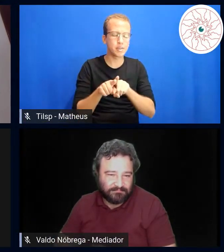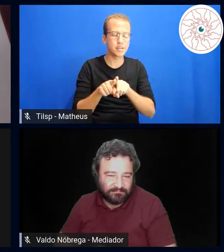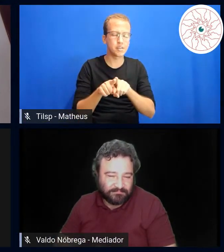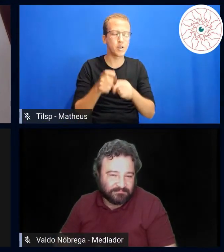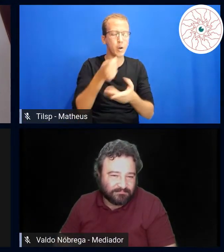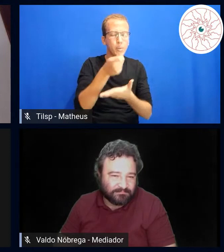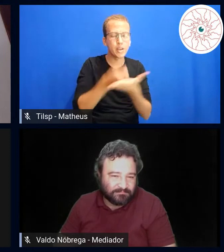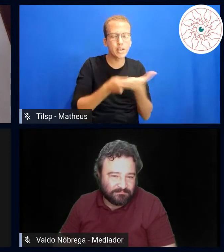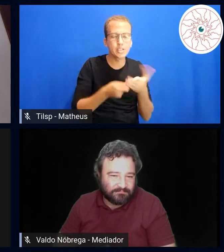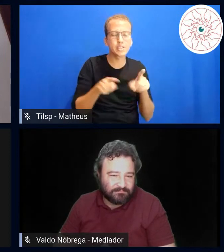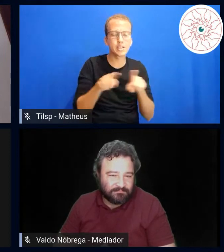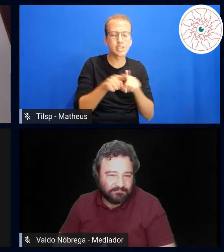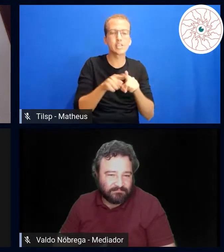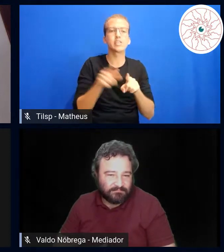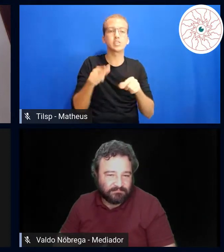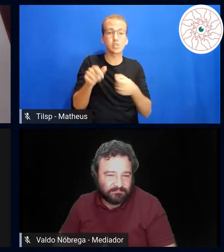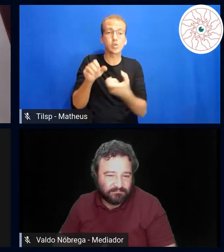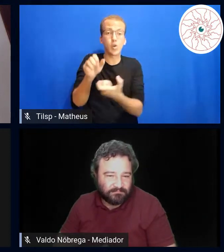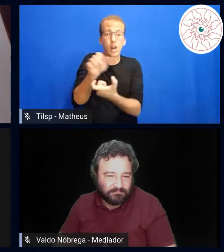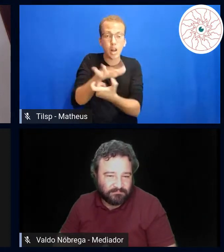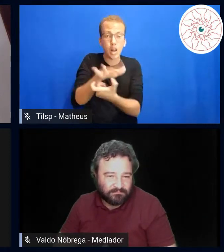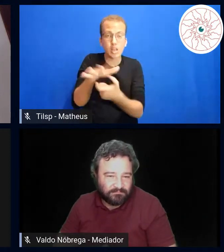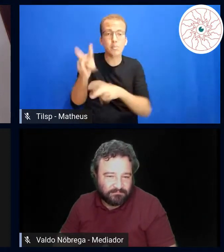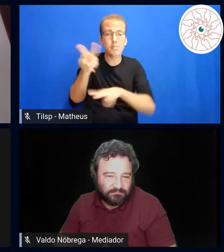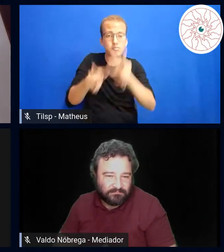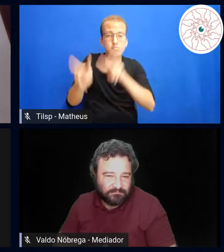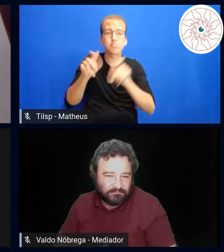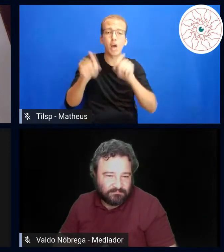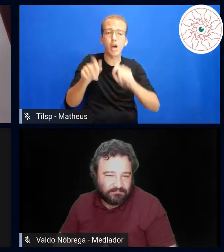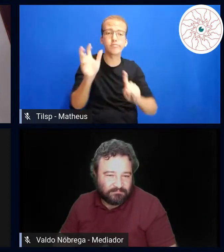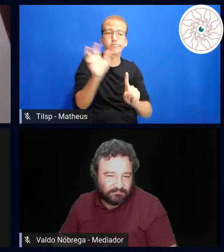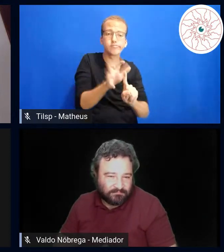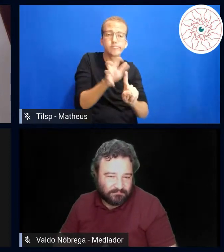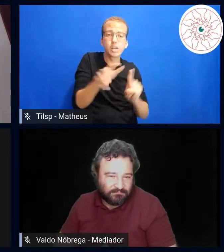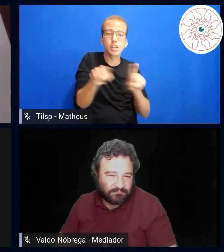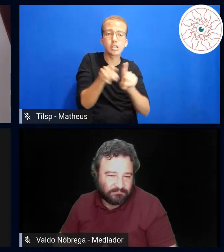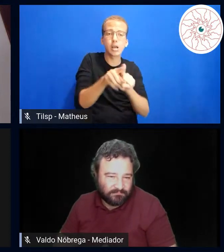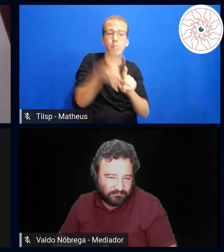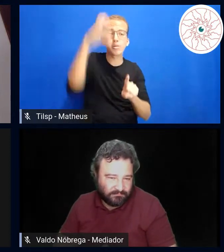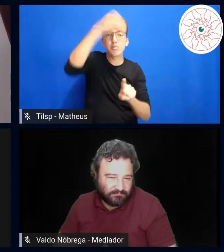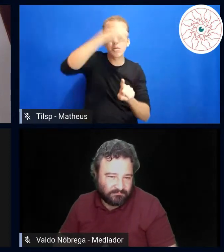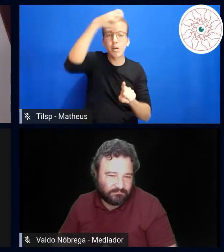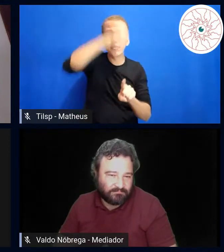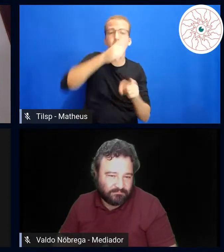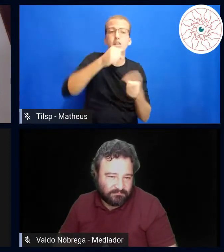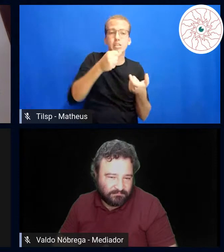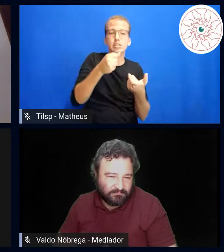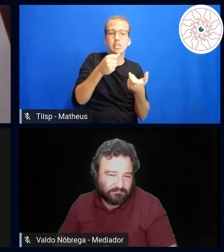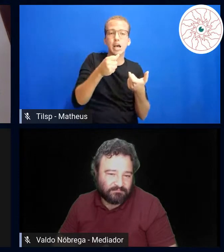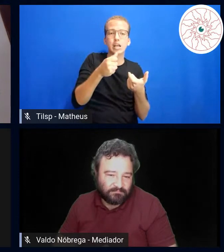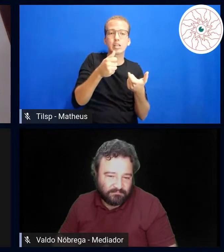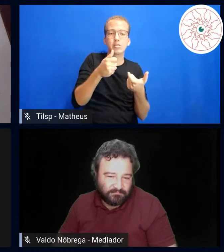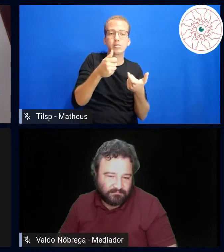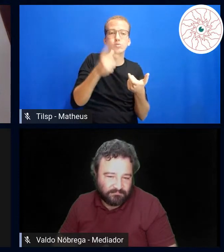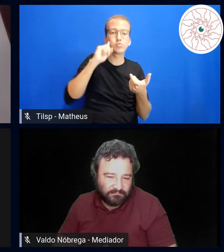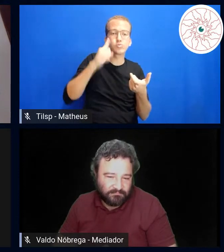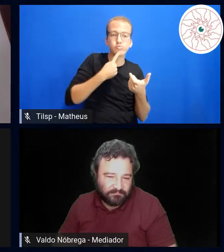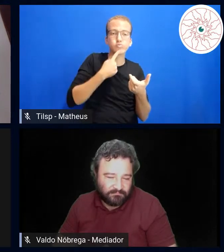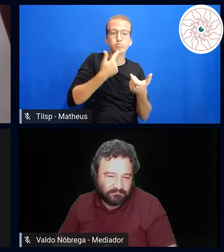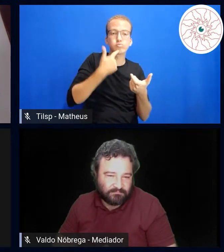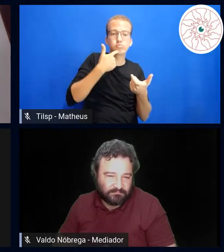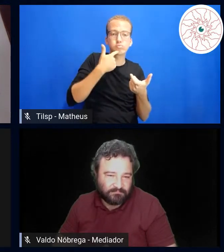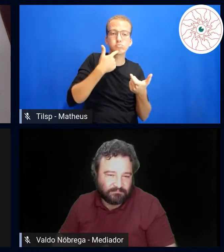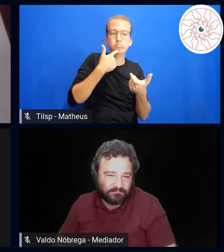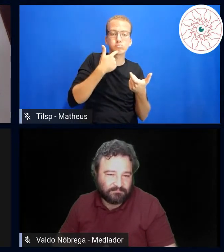leitamento visual, de argumentatividade visual e vai chegar a uma a modalidade escrita da língua portuguesa. E ele aí ele colocou de